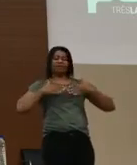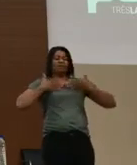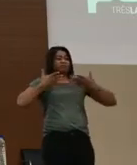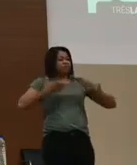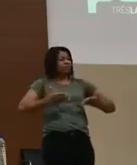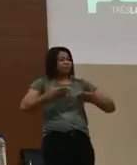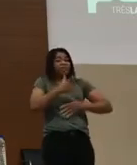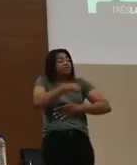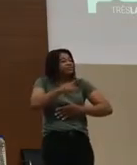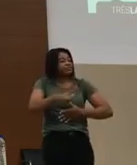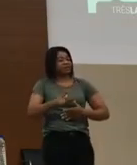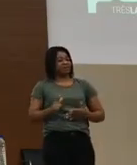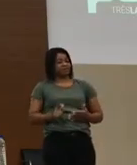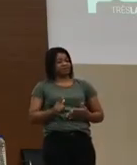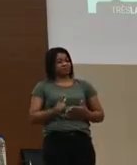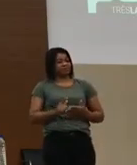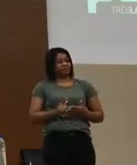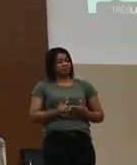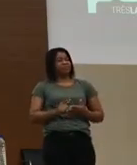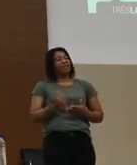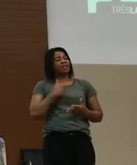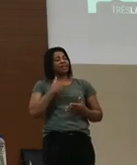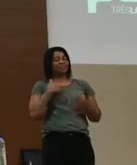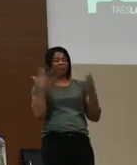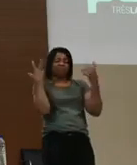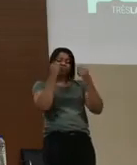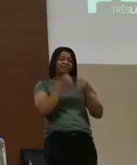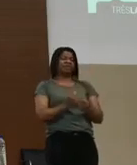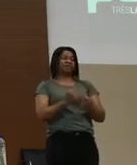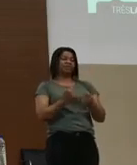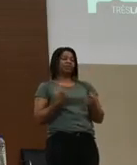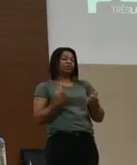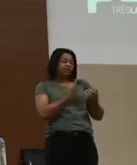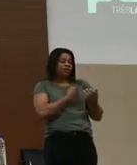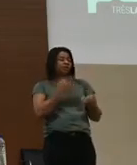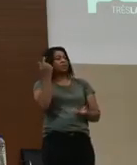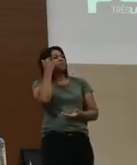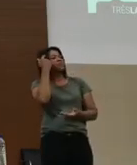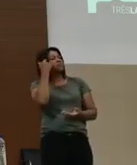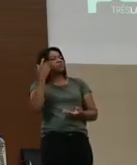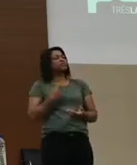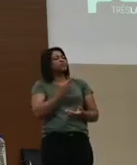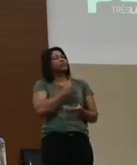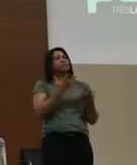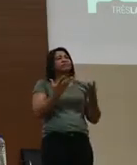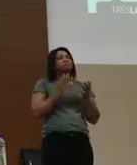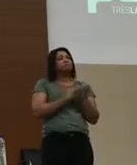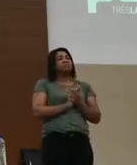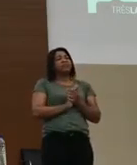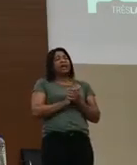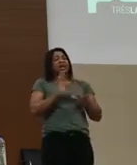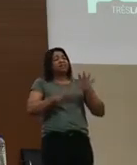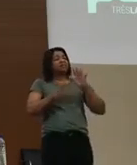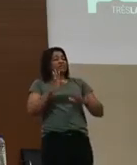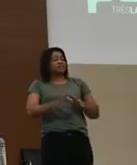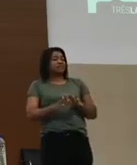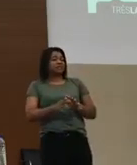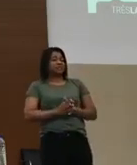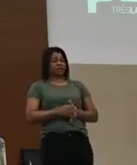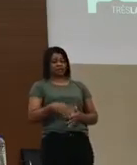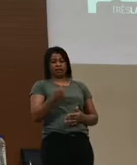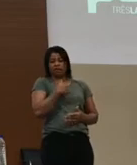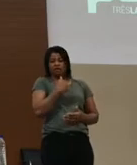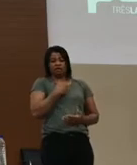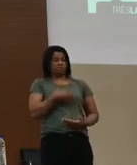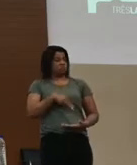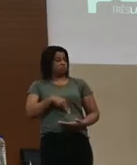fiquei pensando nisso. Quantas vezes a gente tenta proteger a nossa posição, quantas vezes a gente tenta proteger o nosso ego, quantas vezes a gente